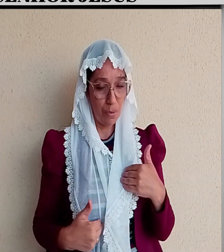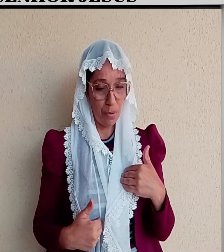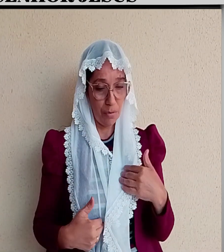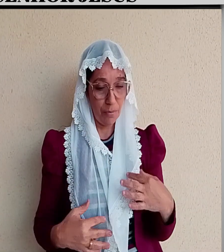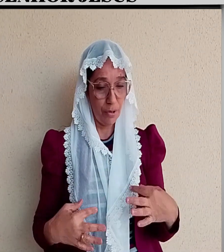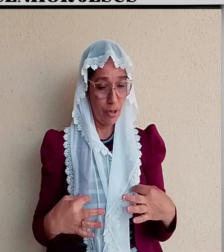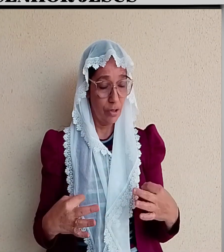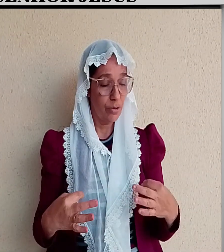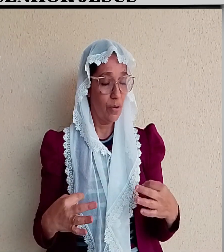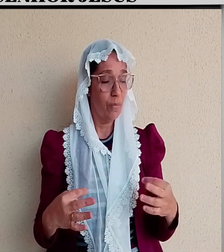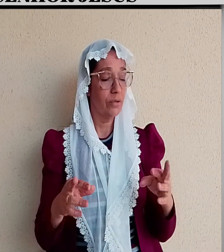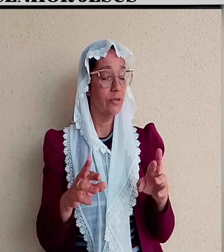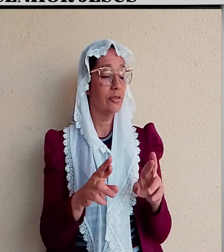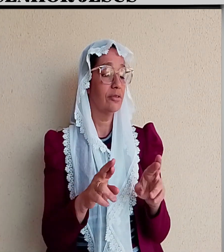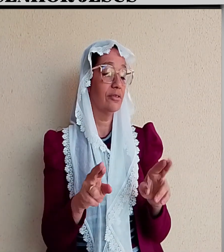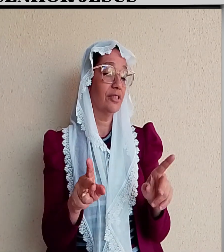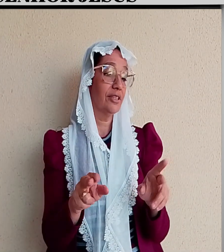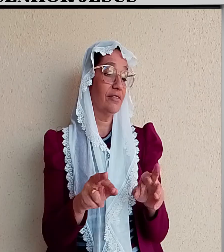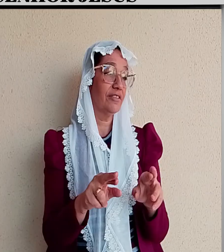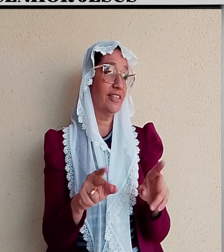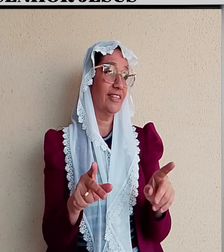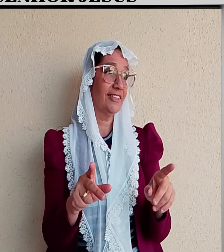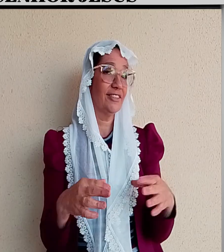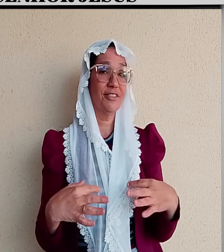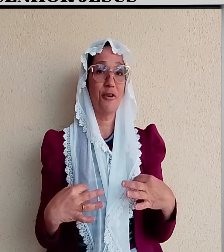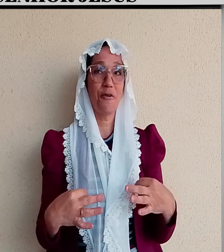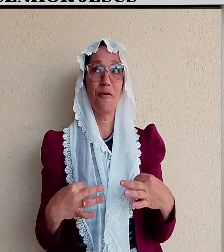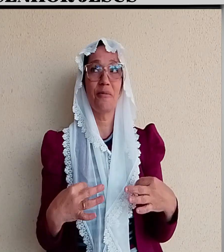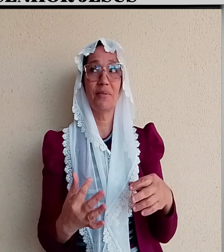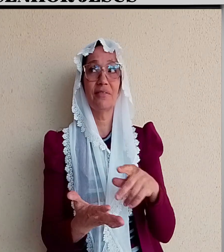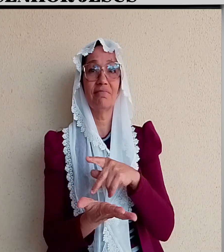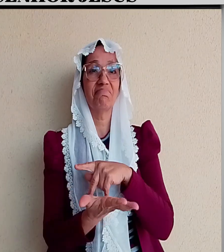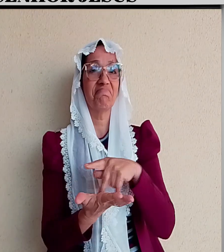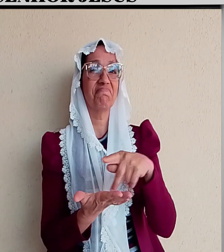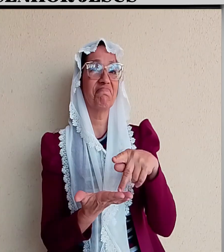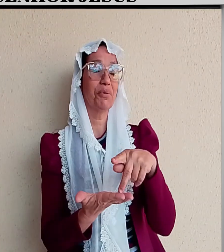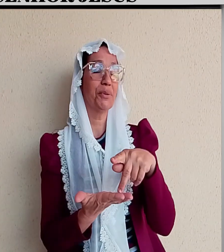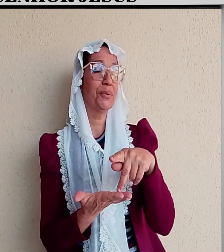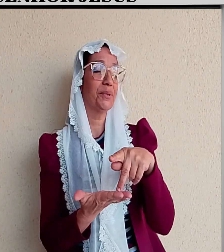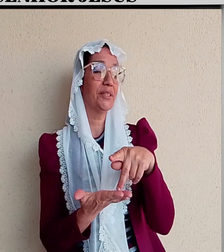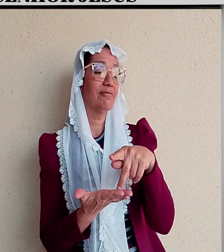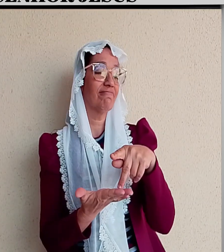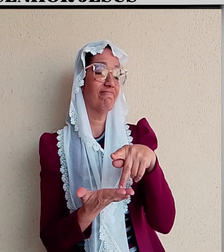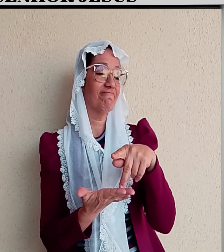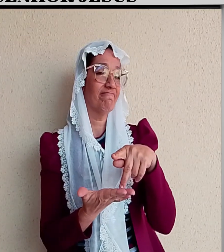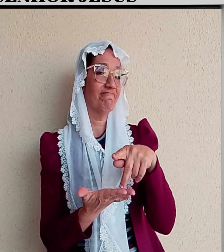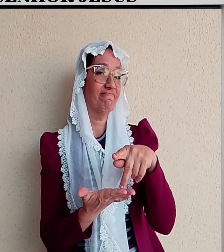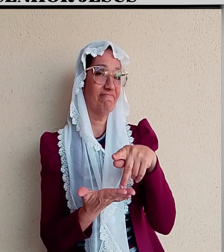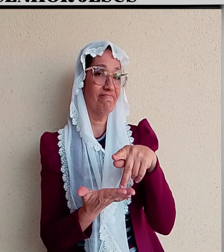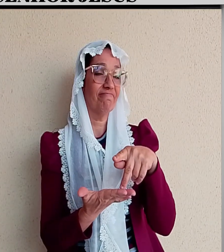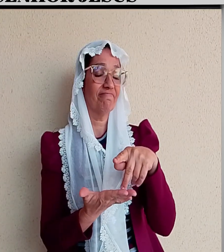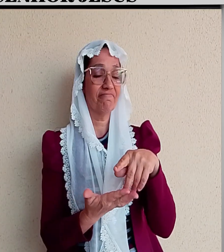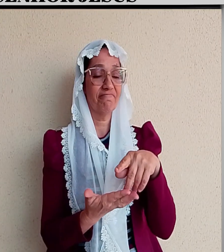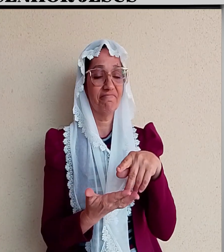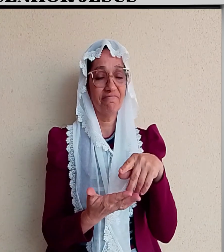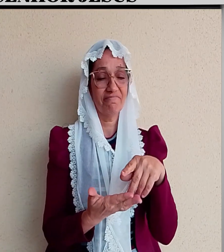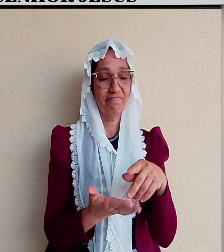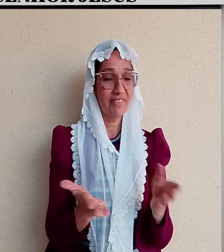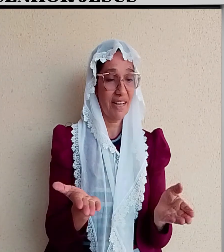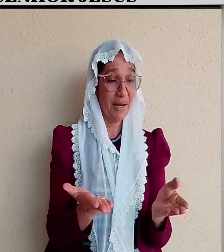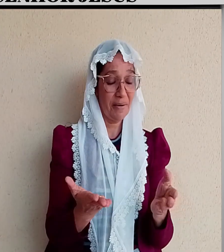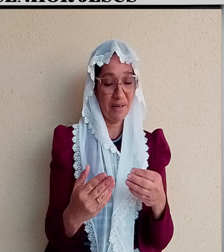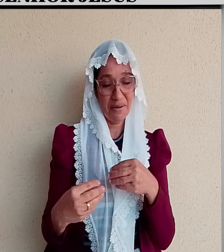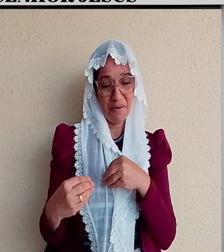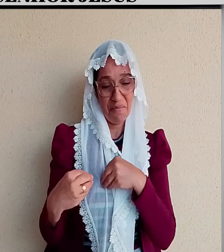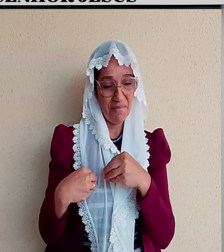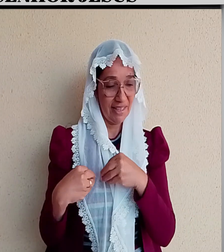aleluia, Jesus, imaculada, limpa, sem manchas, aleluia, sem pecado, aleluia, porque o médico pagou por